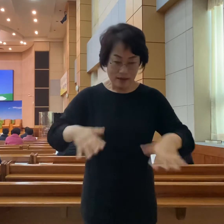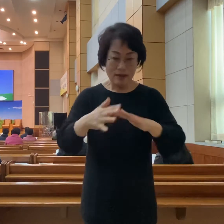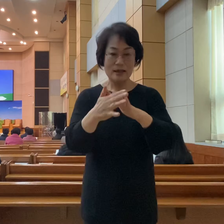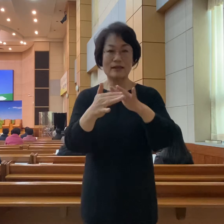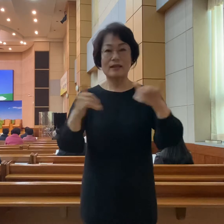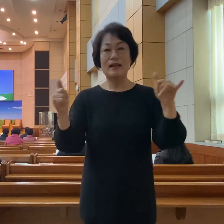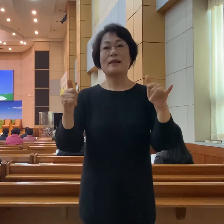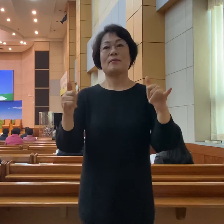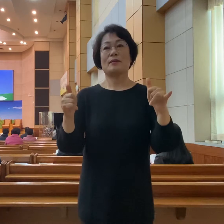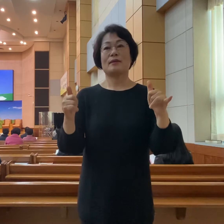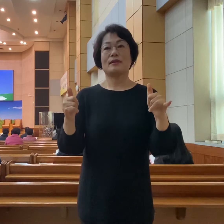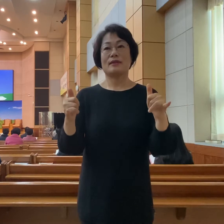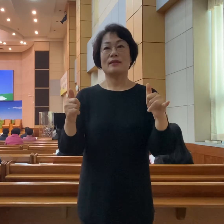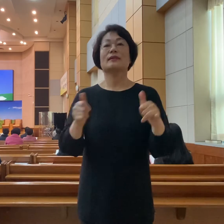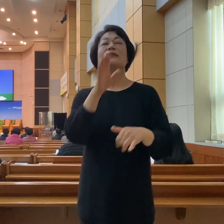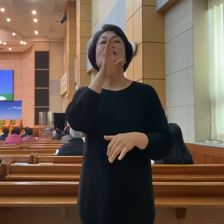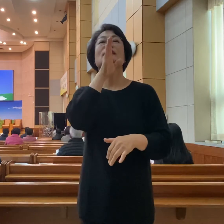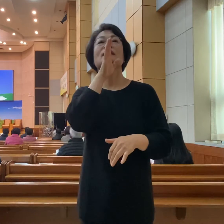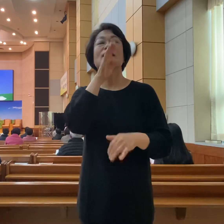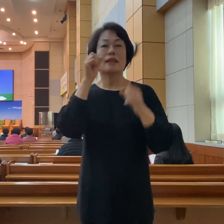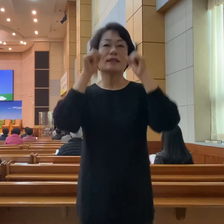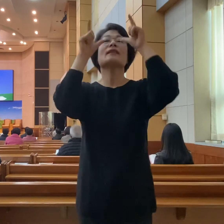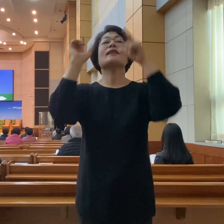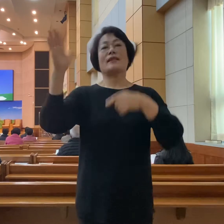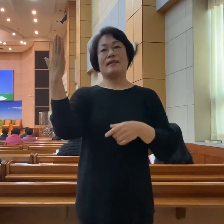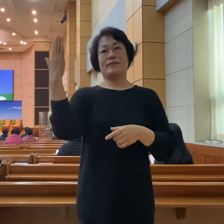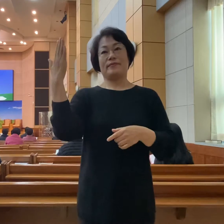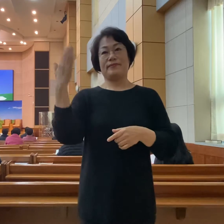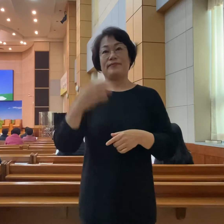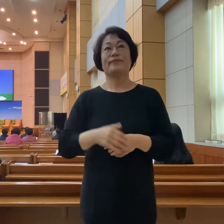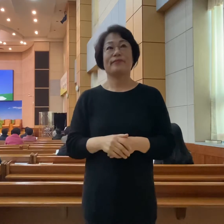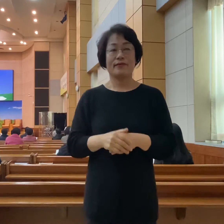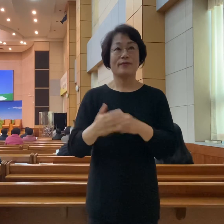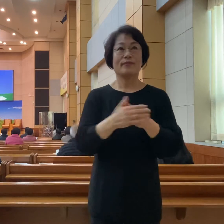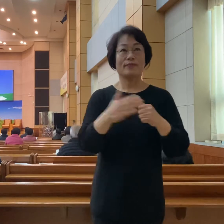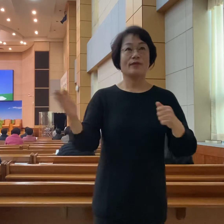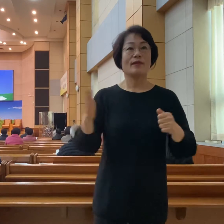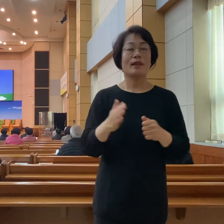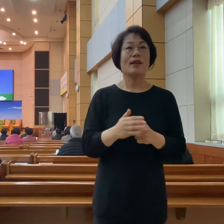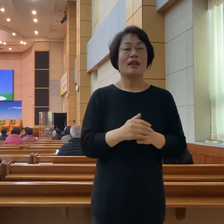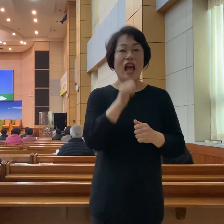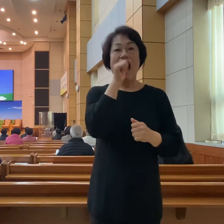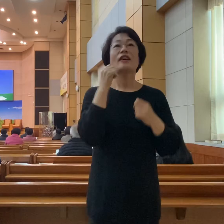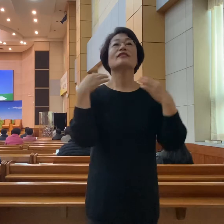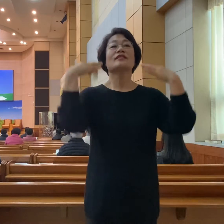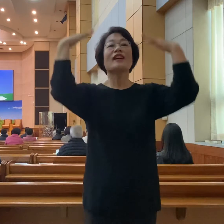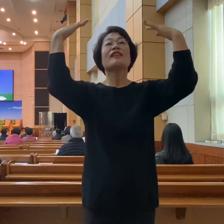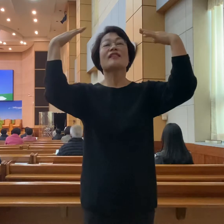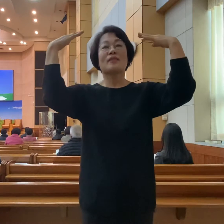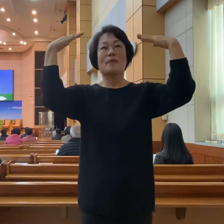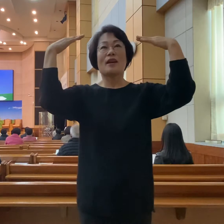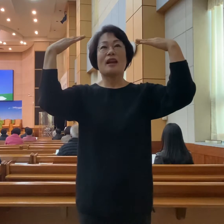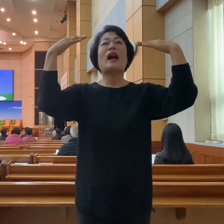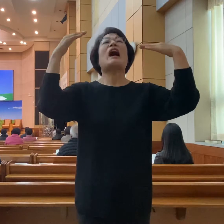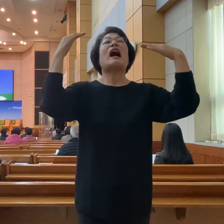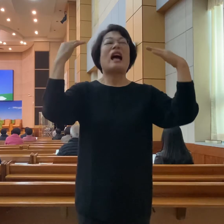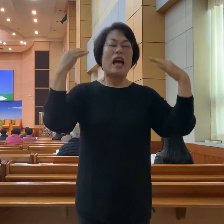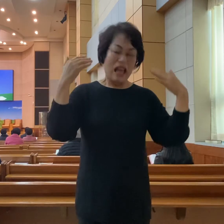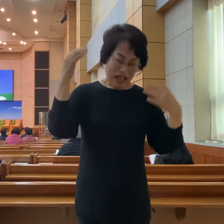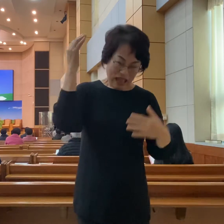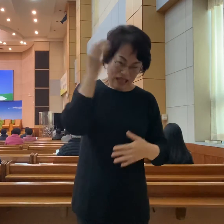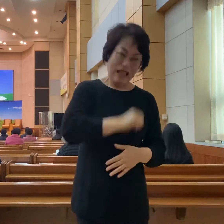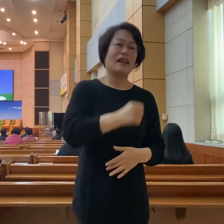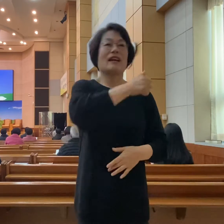하는 것을 실제적으로 깨닫게 됩니다. 그래서 철들면은 인생이 연약하다.